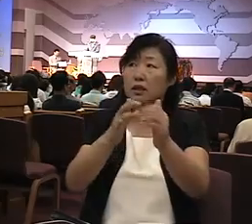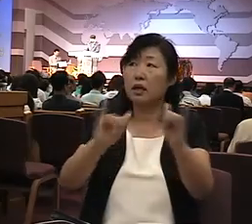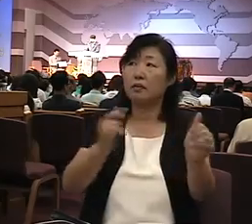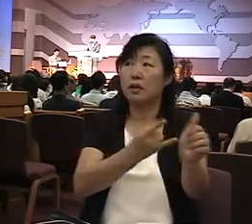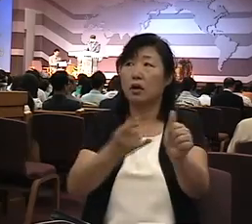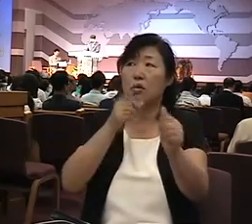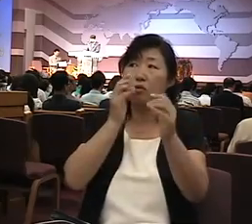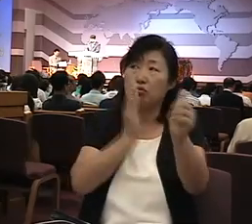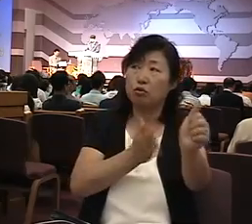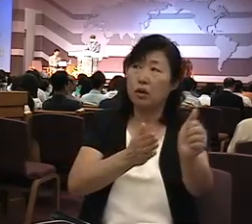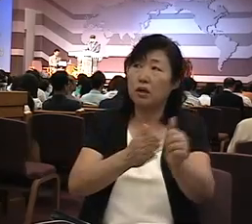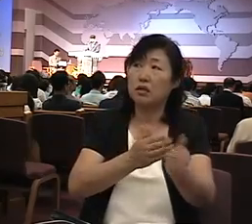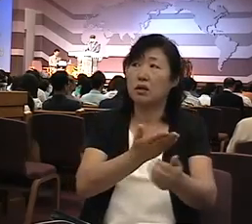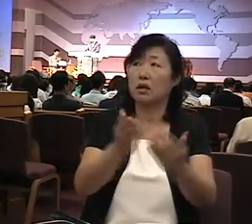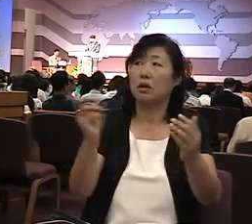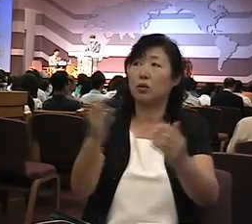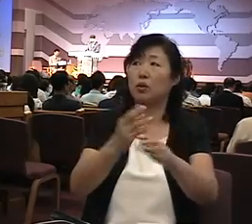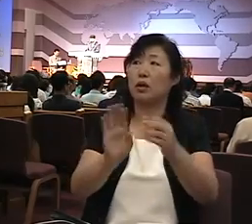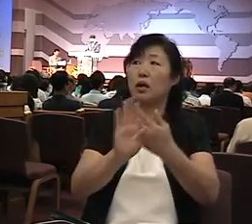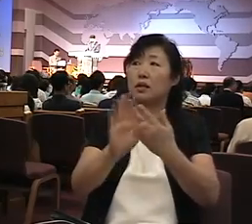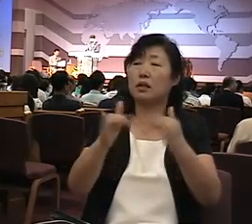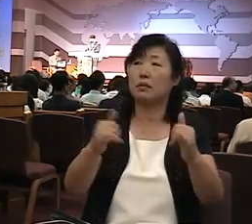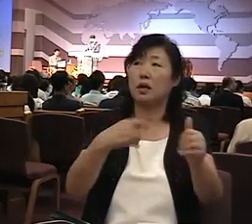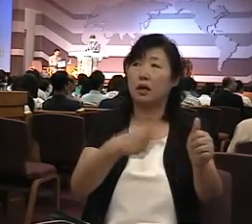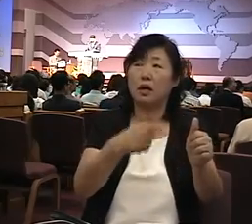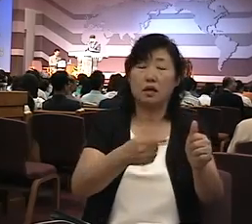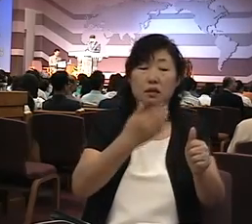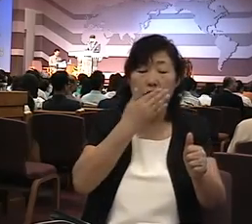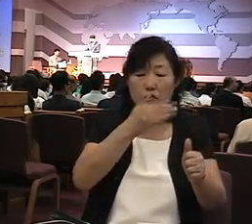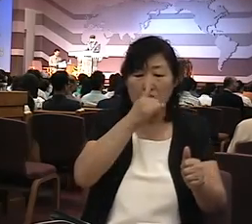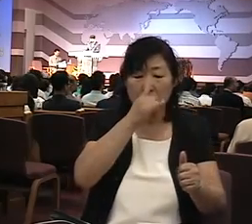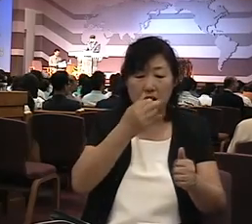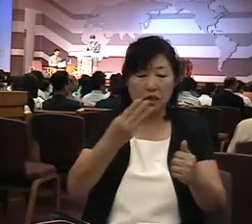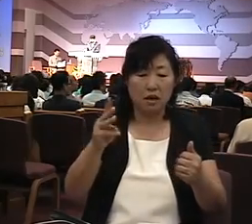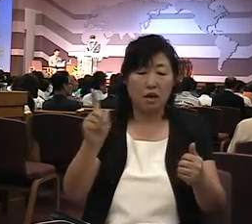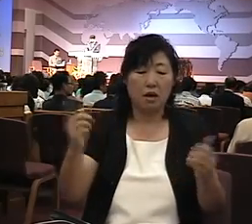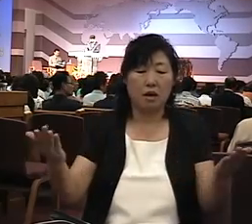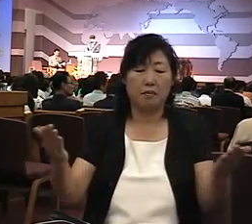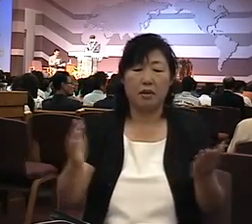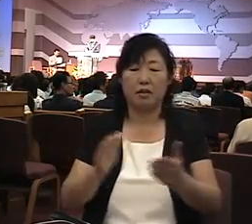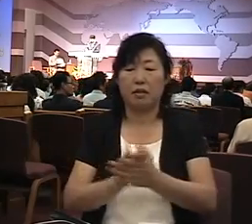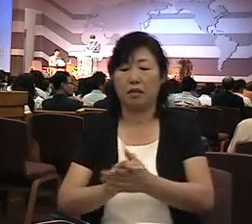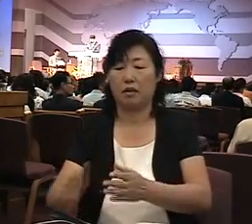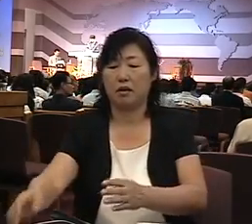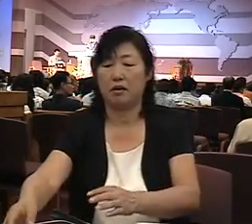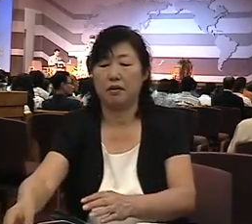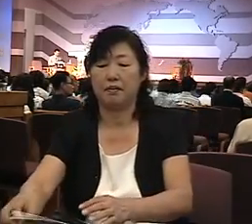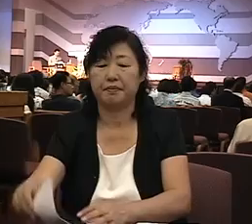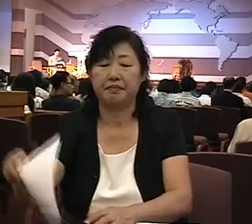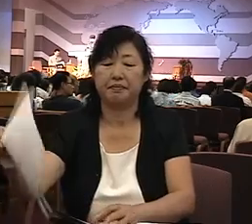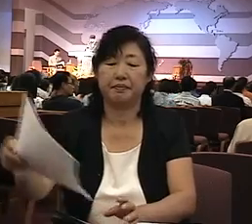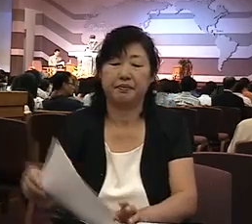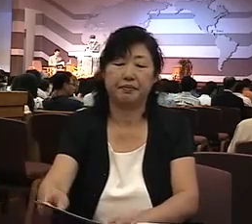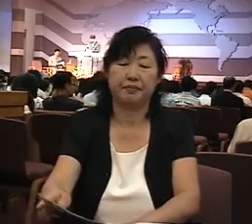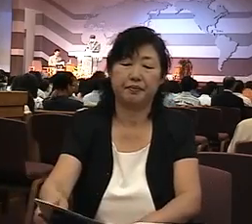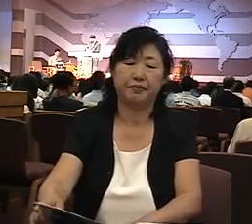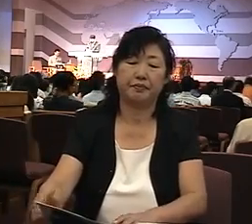부탁하라. 저희가 또 다른 사람들을 가르칠 수 있으리라. 아멘. 이 시간 김승우 목사님 나오셔서